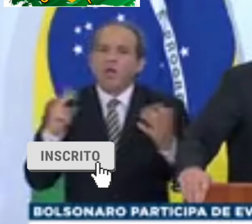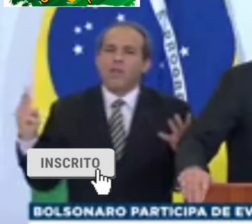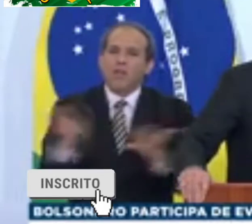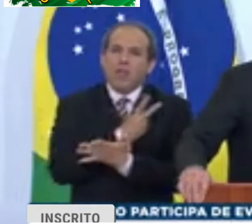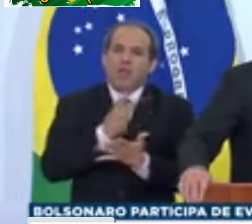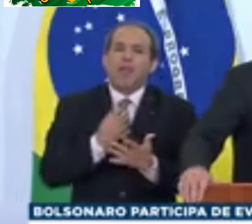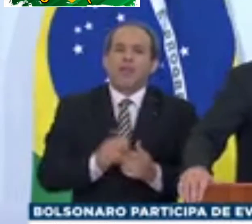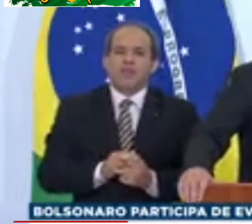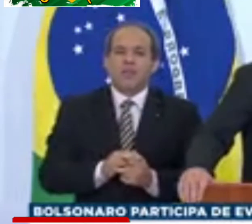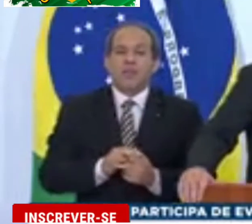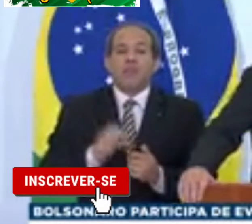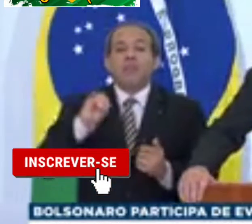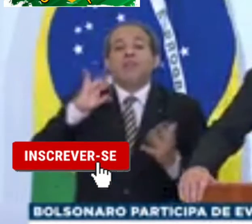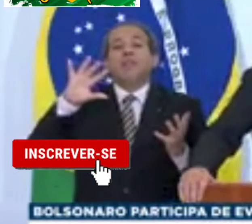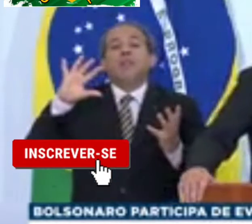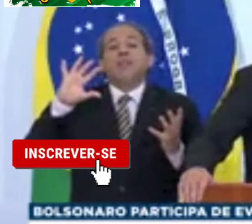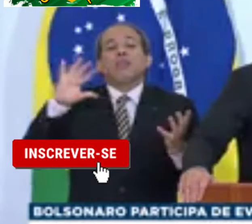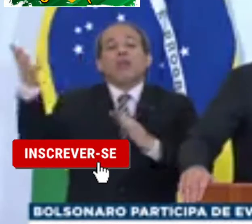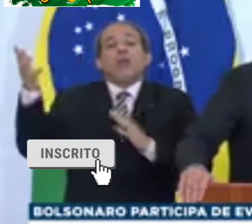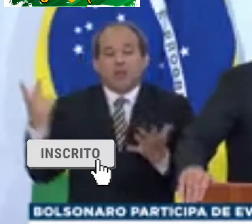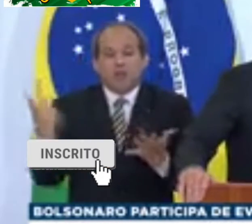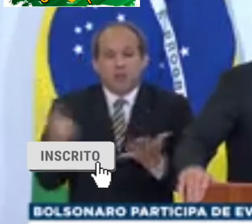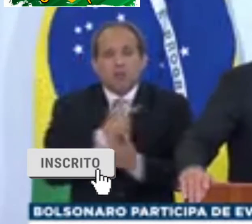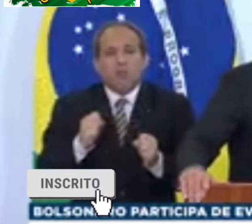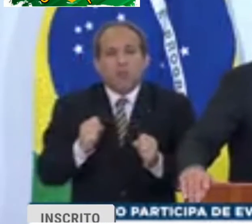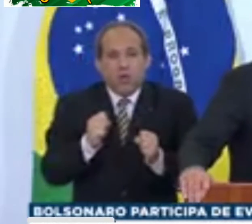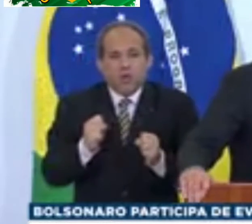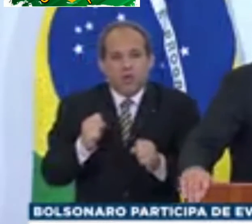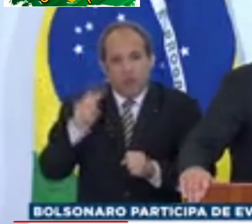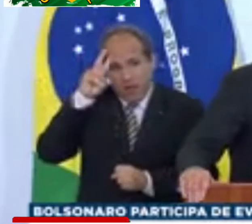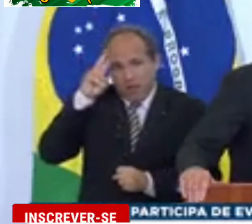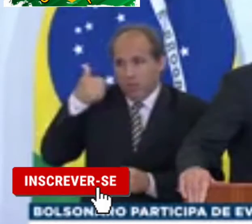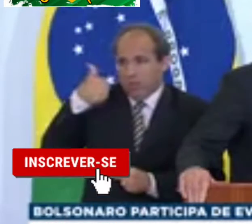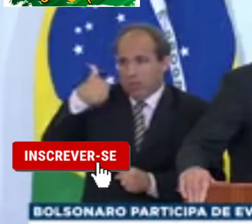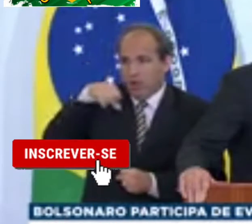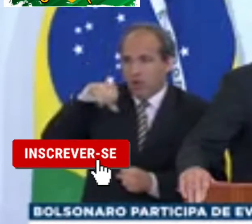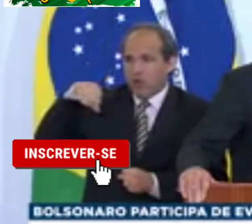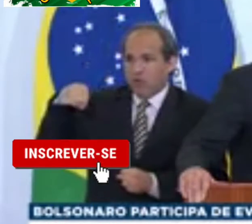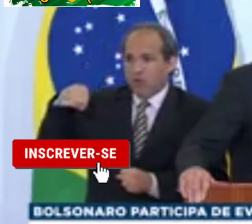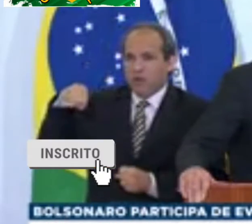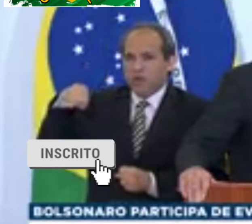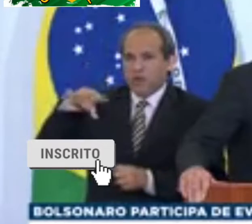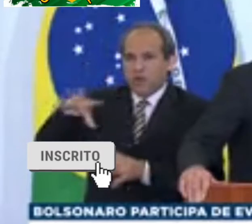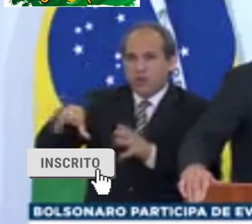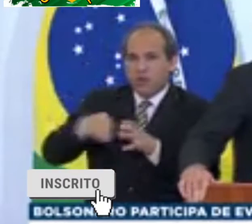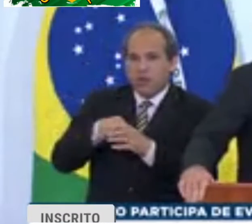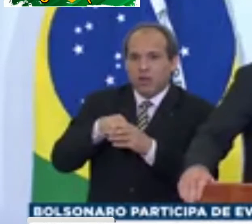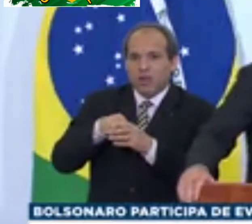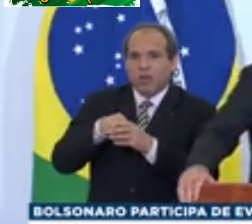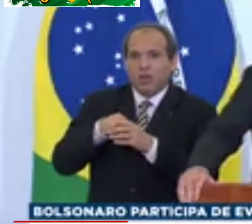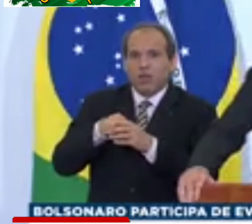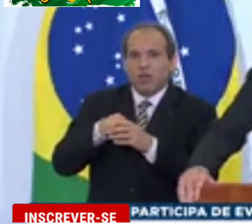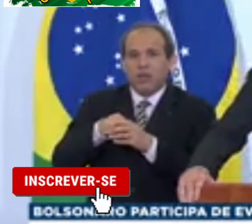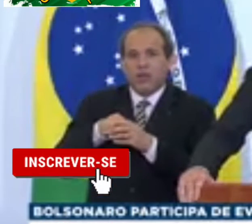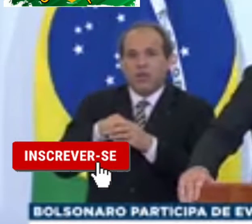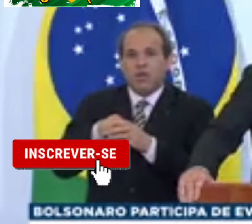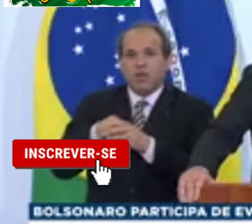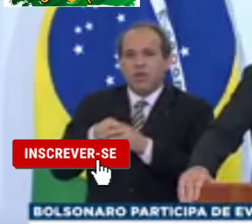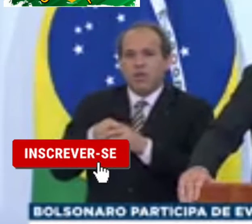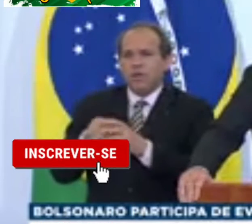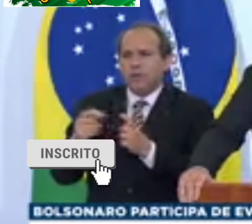diria, nos anos 90, que a nossa riquíssima integrante da OPEP,